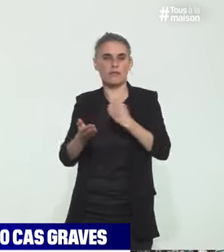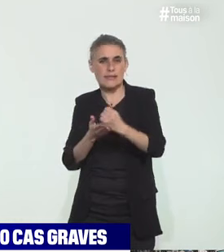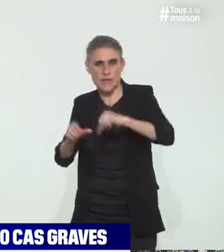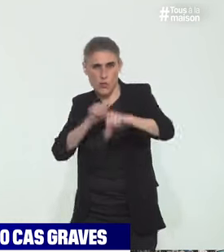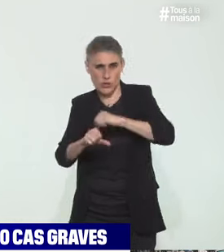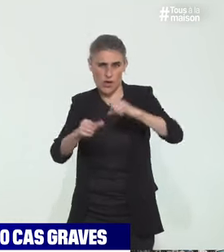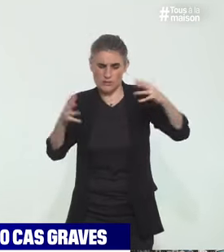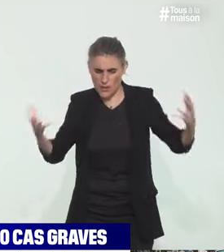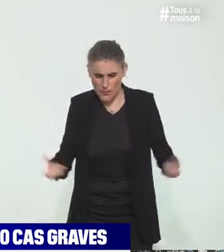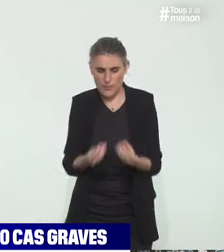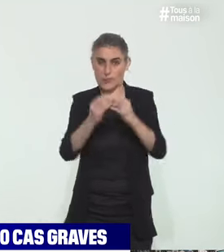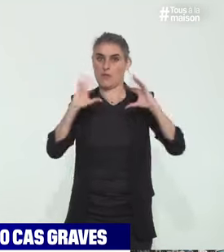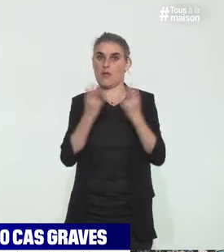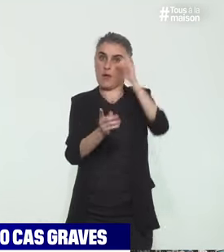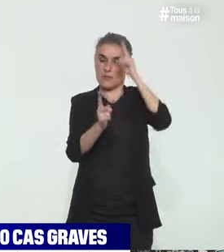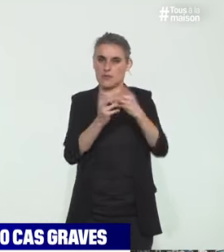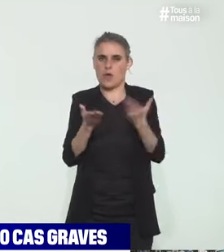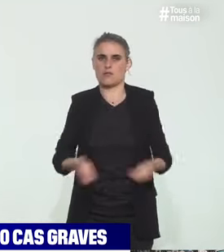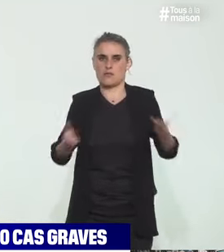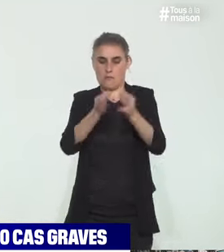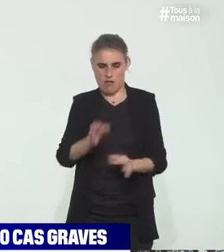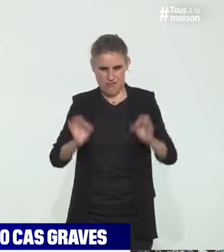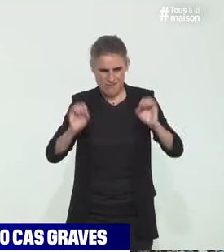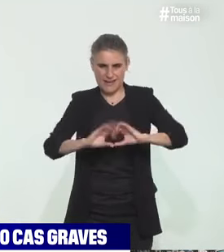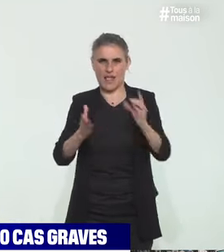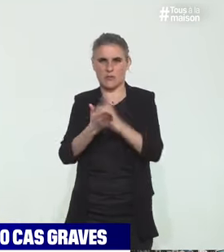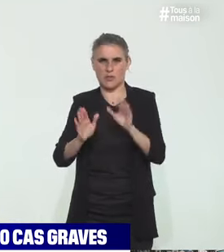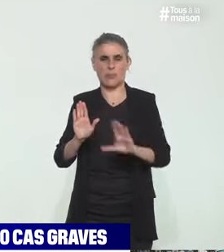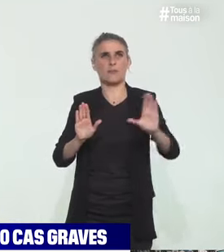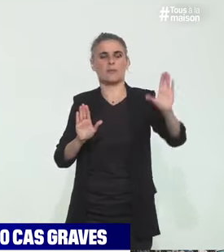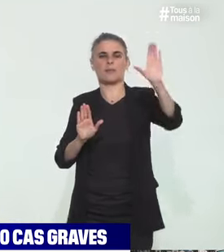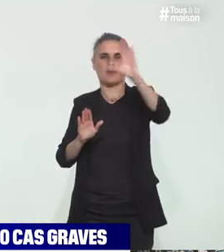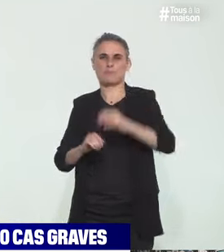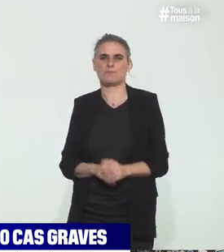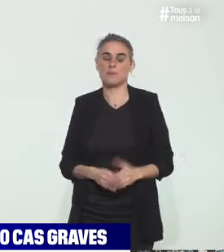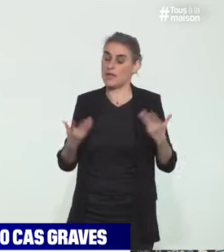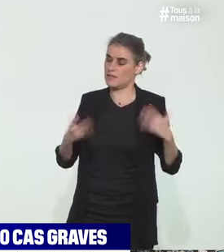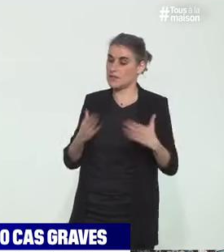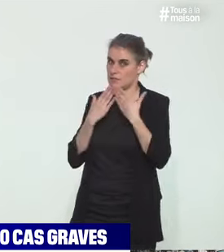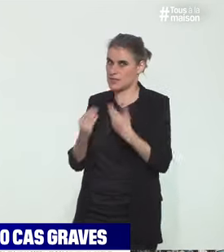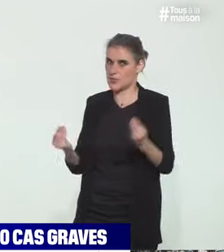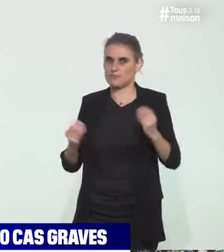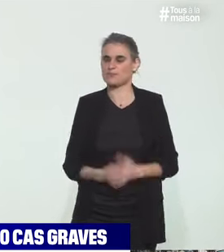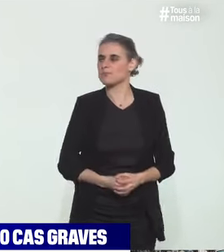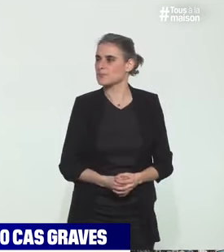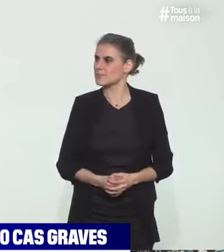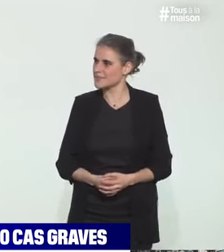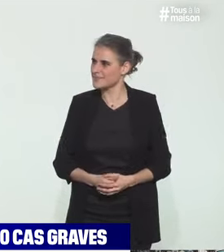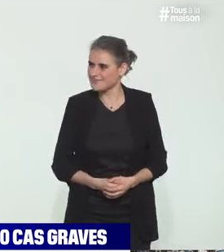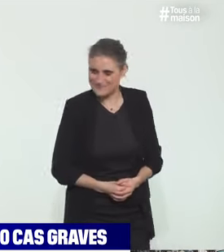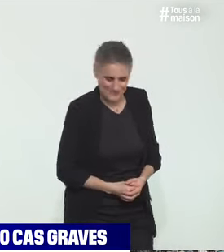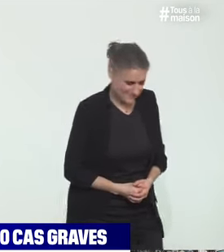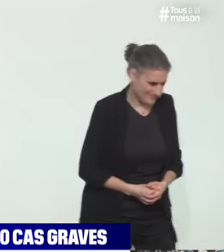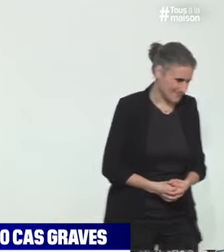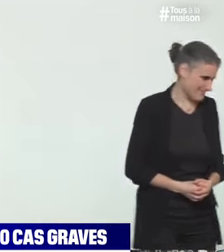avoir une évaluation fine de la situation département par département. C'était la dernière question, je vous remercie. Merci beaucoup. Merci,